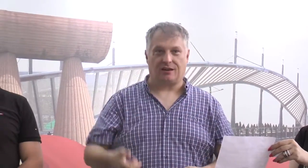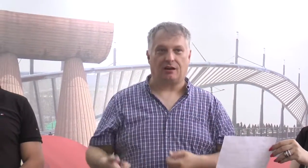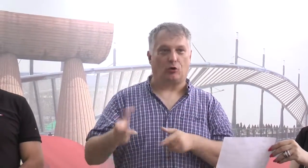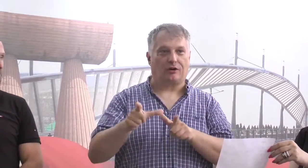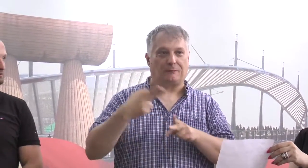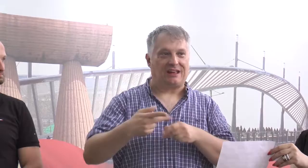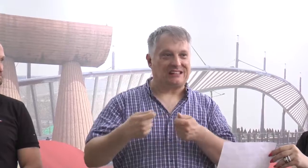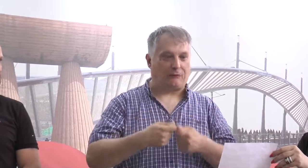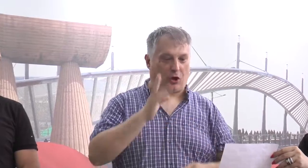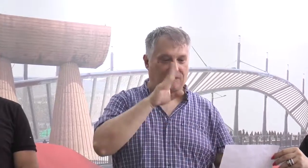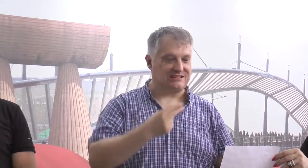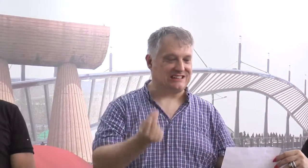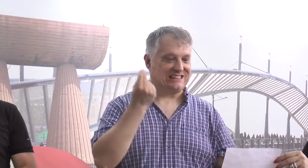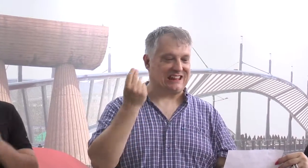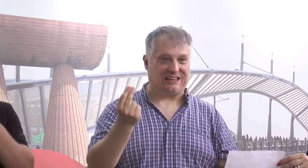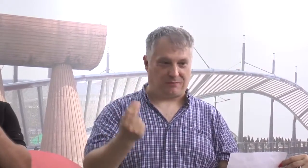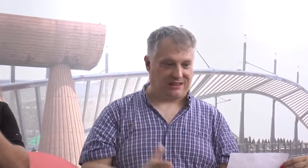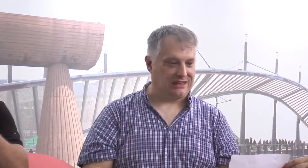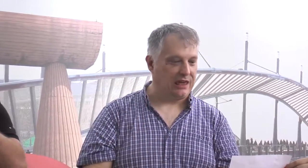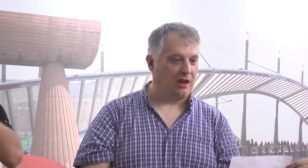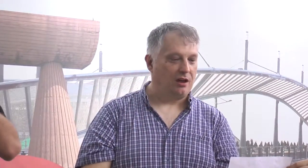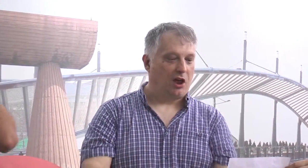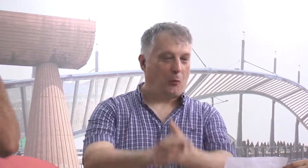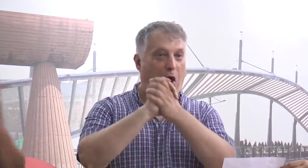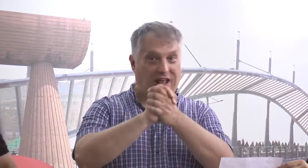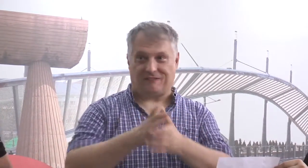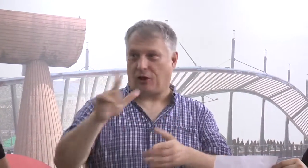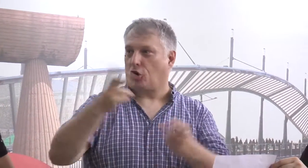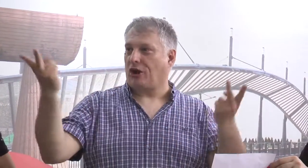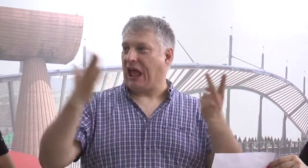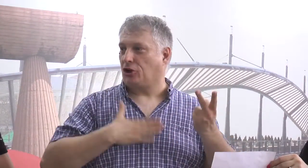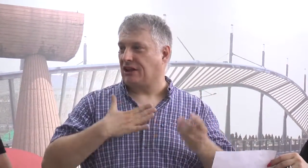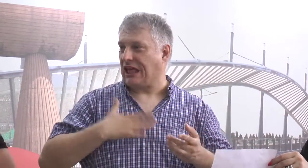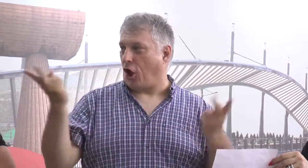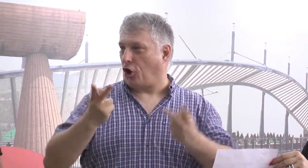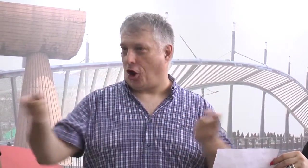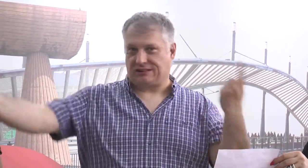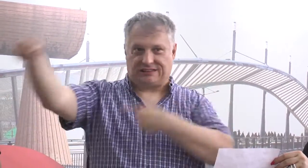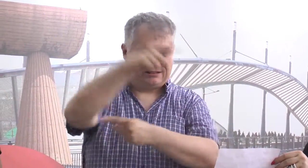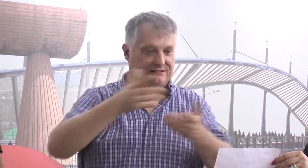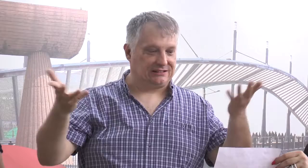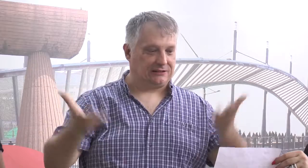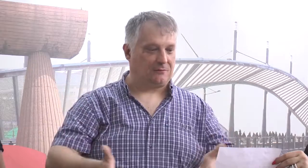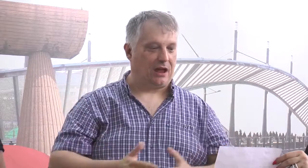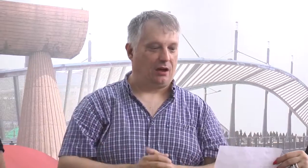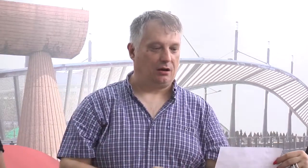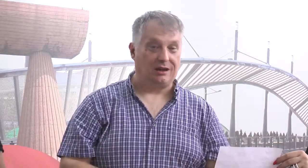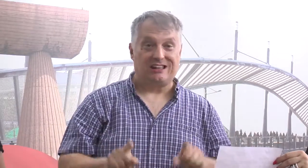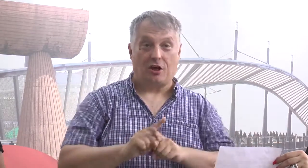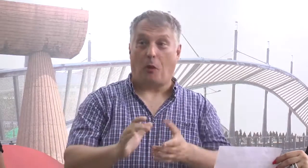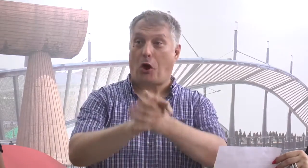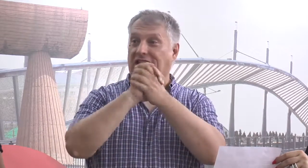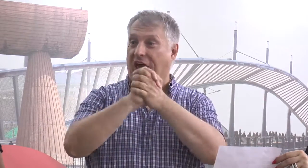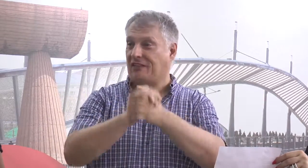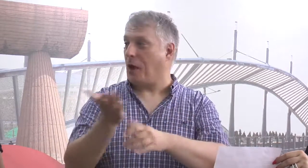Imam veliku čast da u ime Saveza gluvih i naglovih Srbije pozdravim sve goste koji su danas